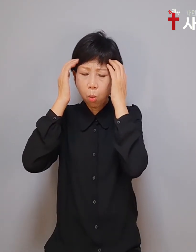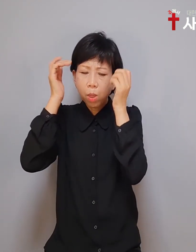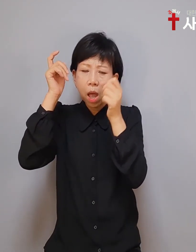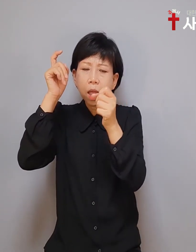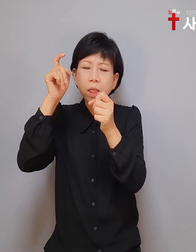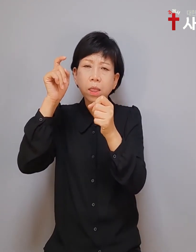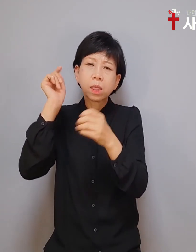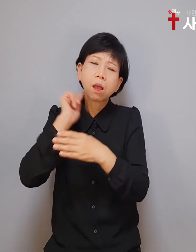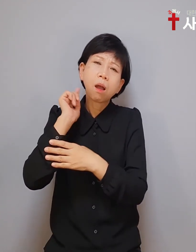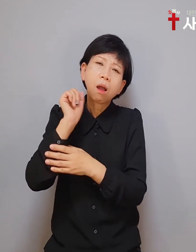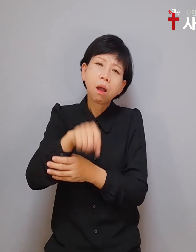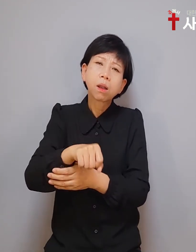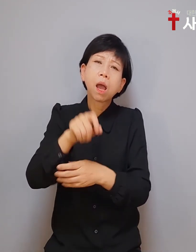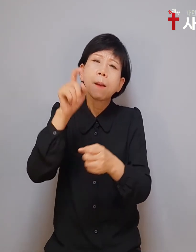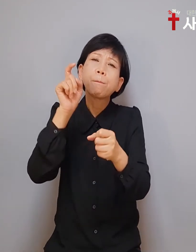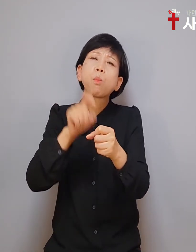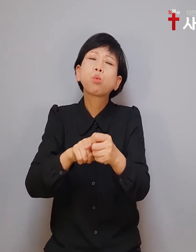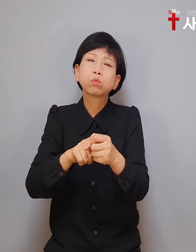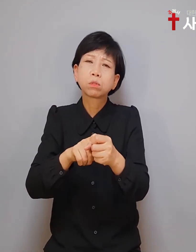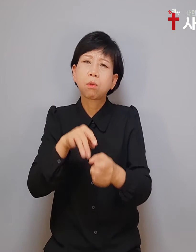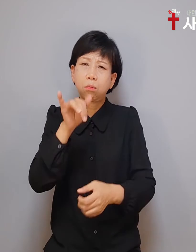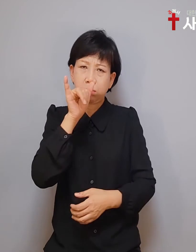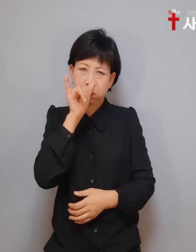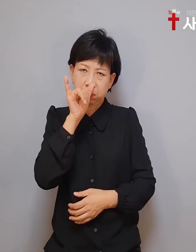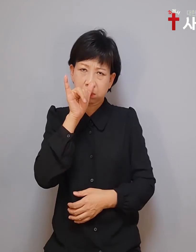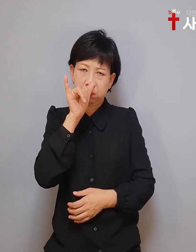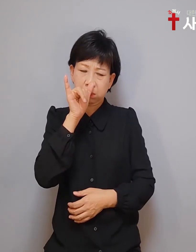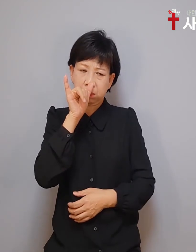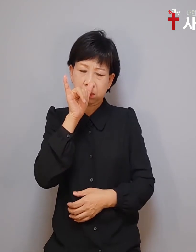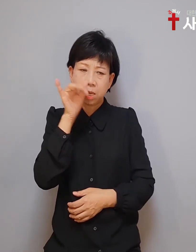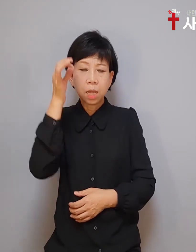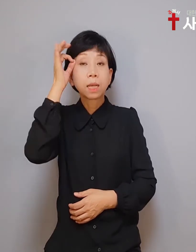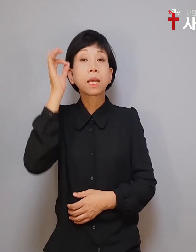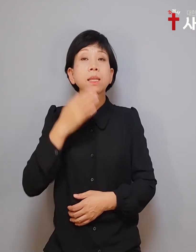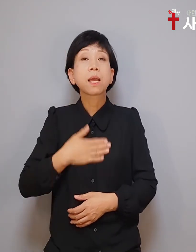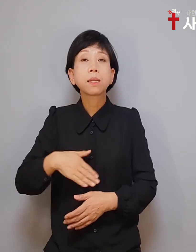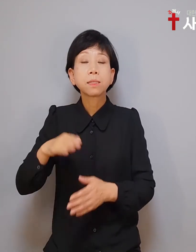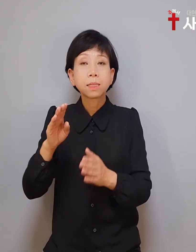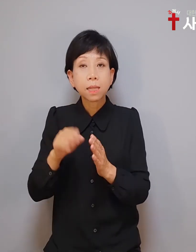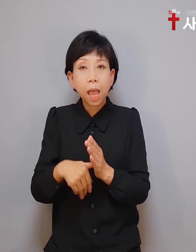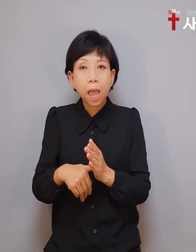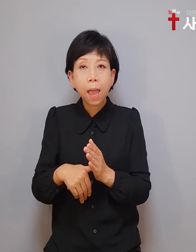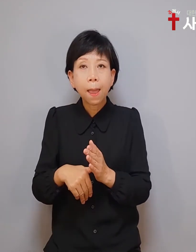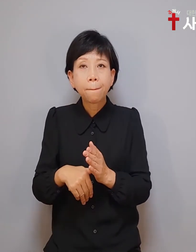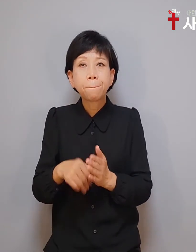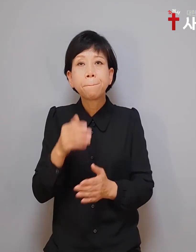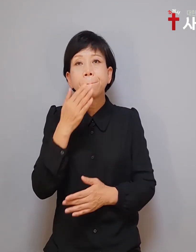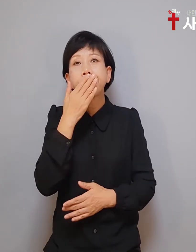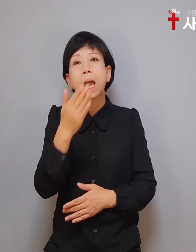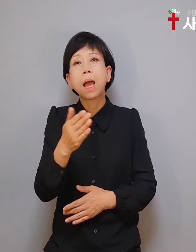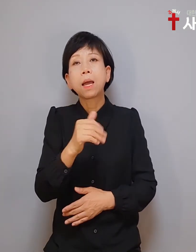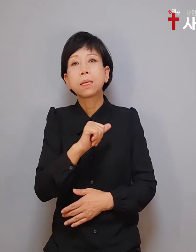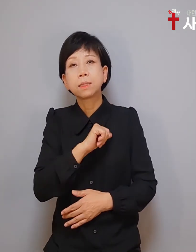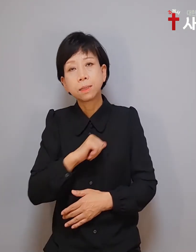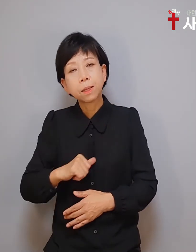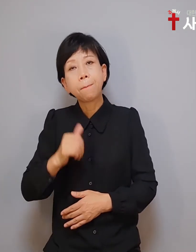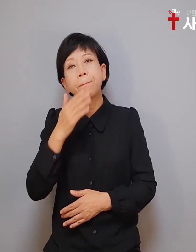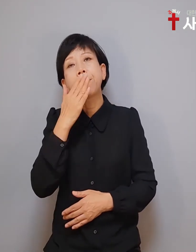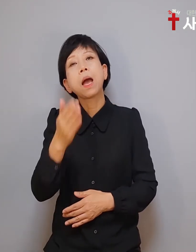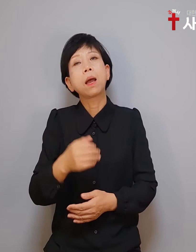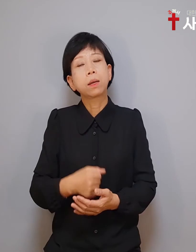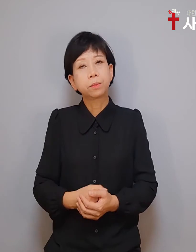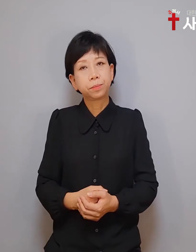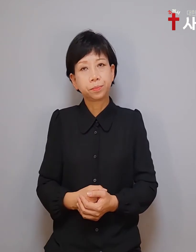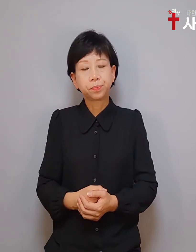깨달으면 견딜 수가 있는 거예요. 그래서 인내는 지구력이라고 하는 거예요. 좀 더 참고 좀 더 견뎌야